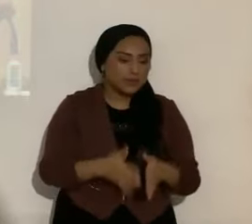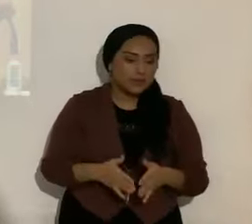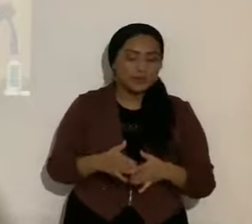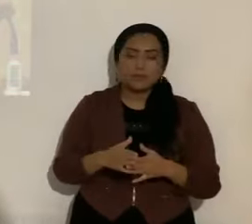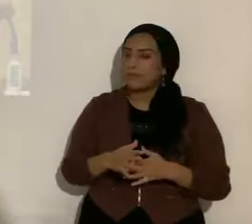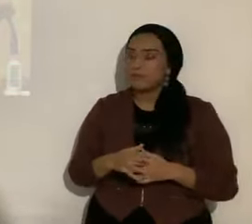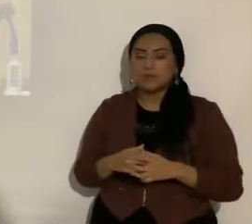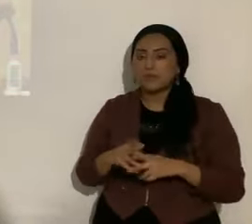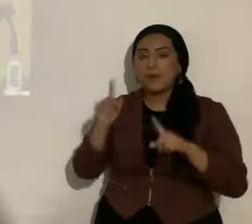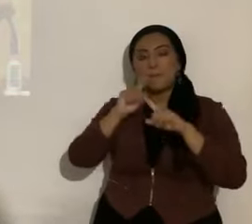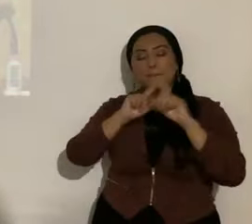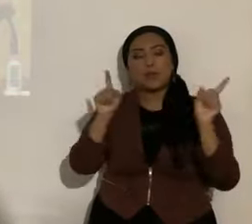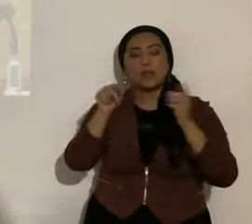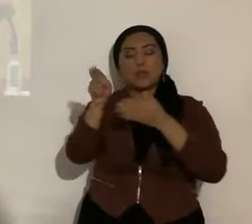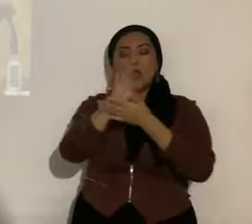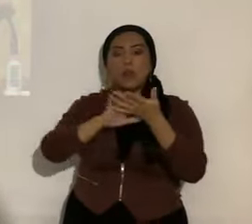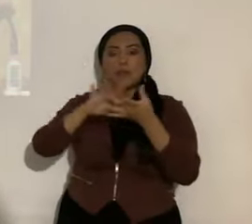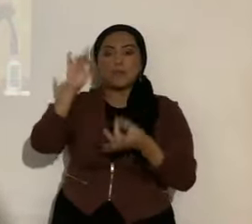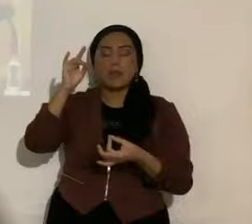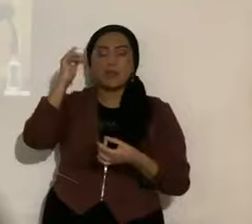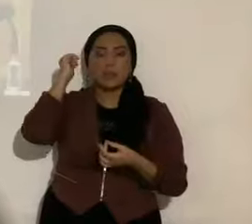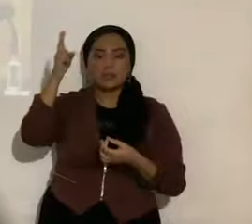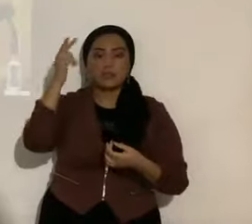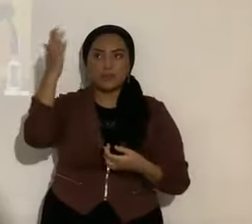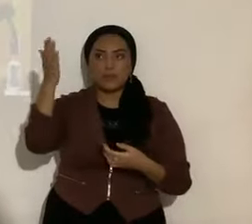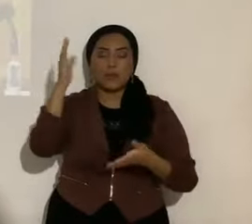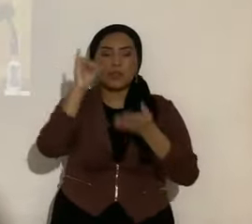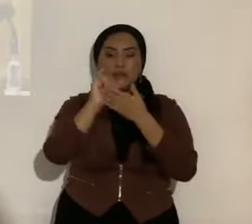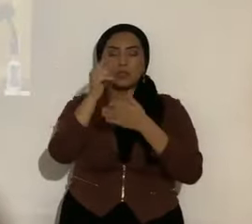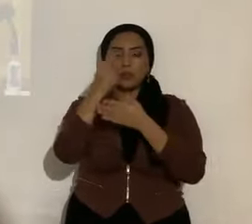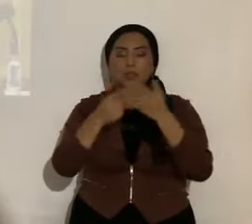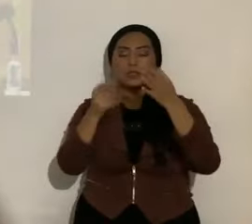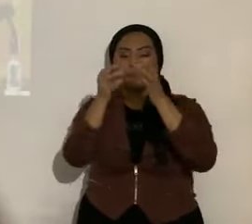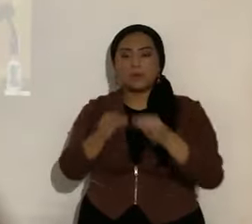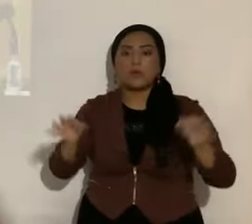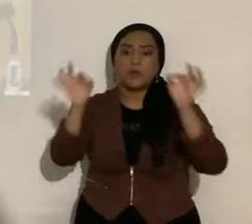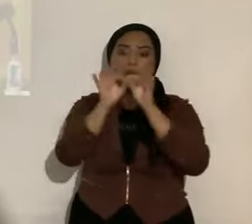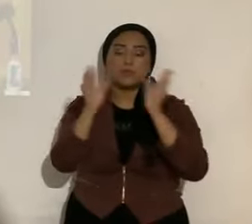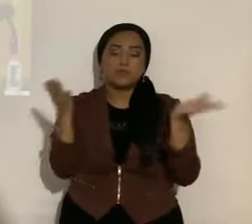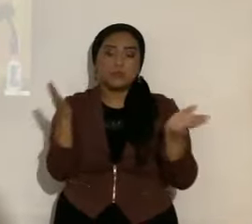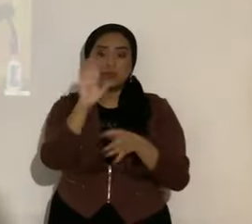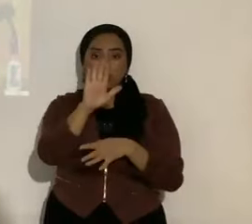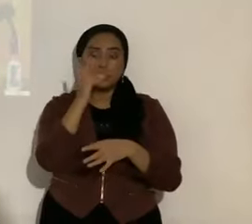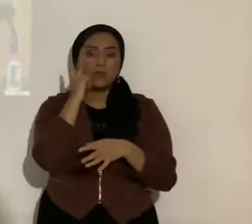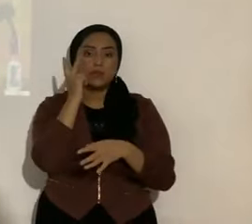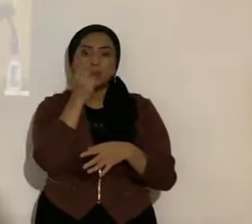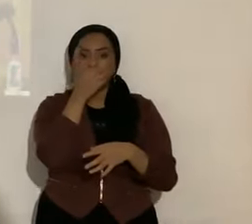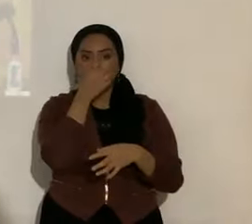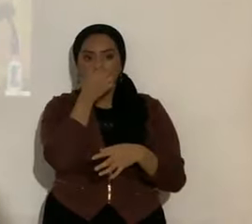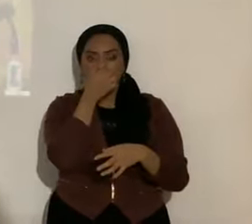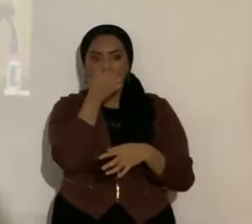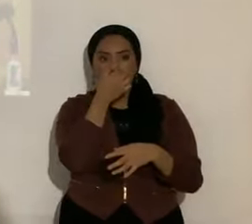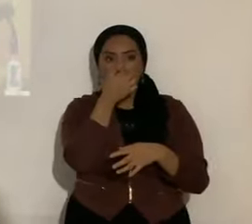evangelistas, sino la presencia del Todopoderoso es lo que cuenta. Vean ustedes aquí,